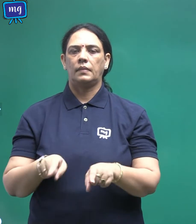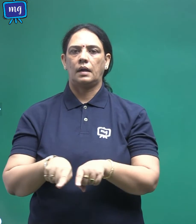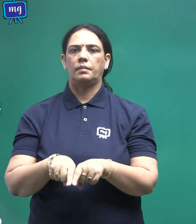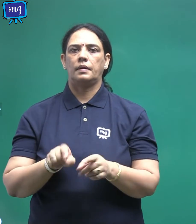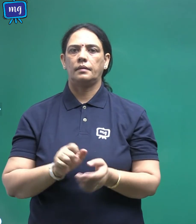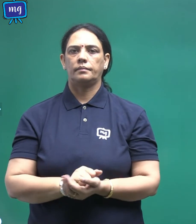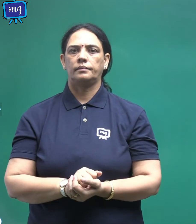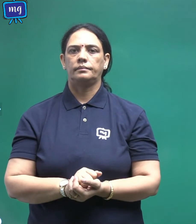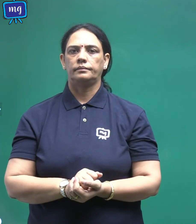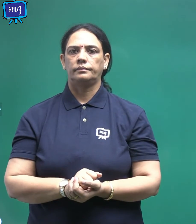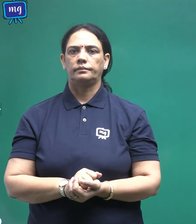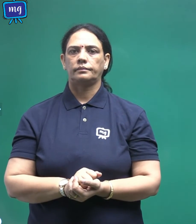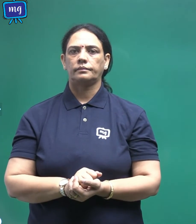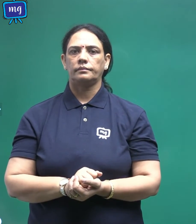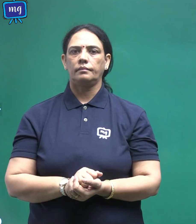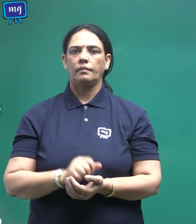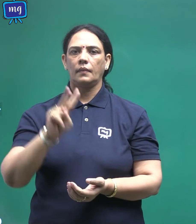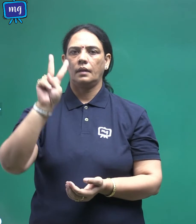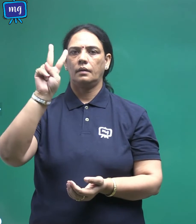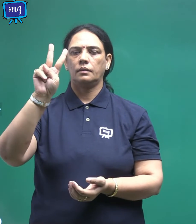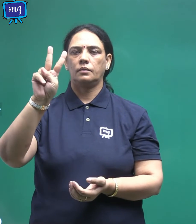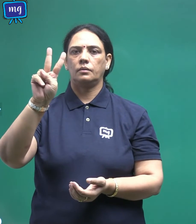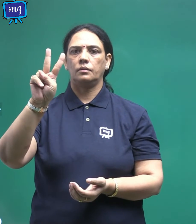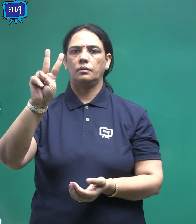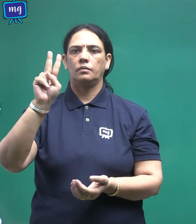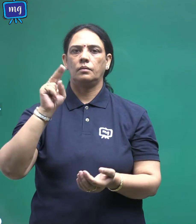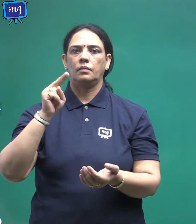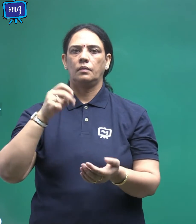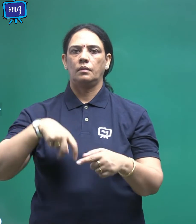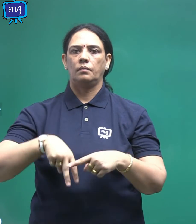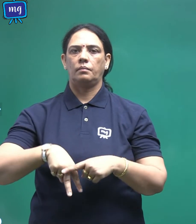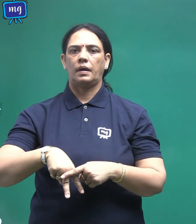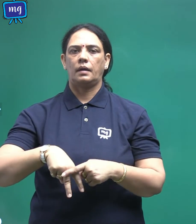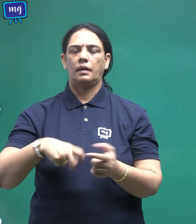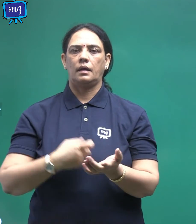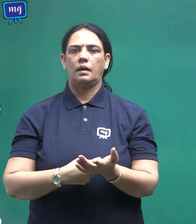बराबर 2 पाई आर